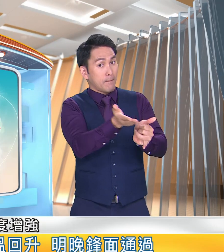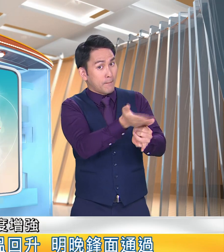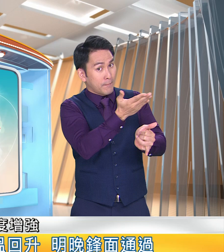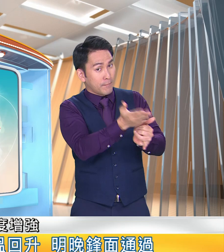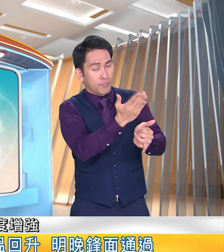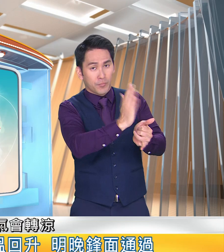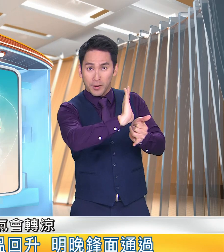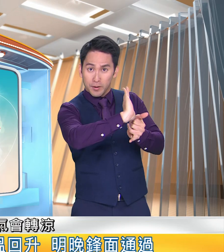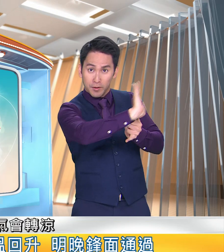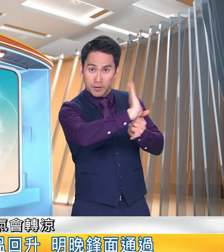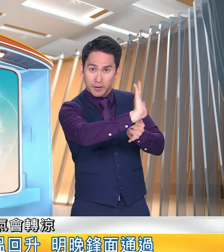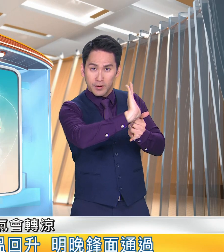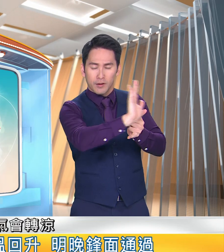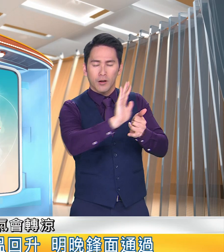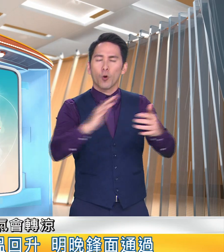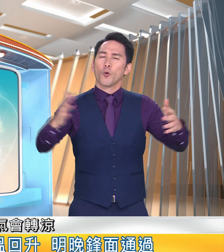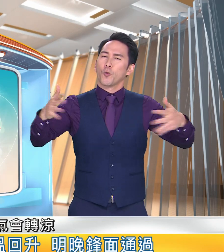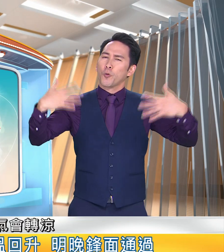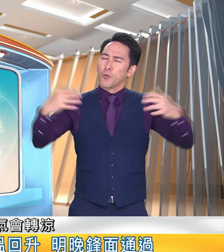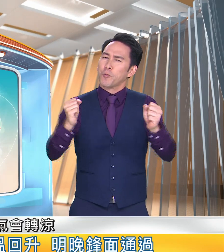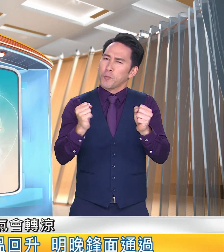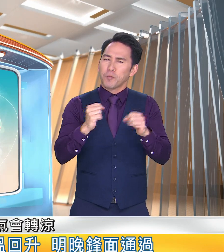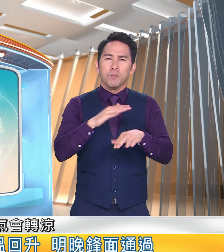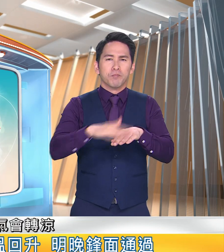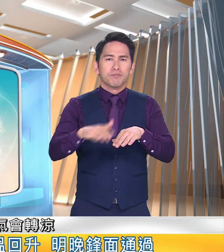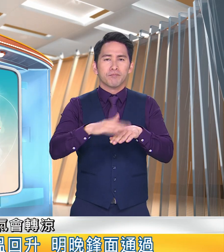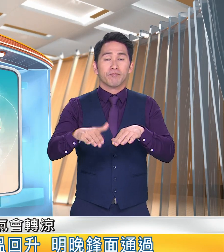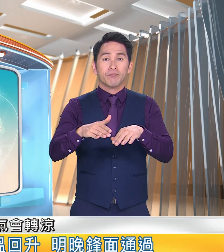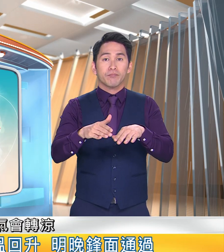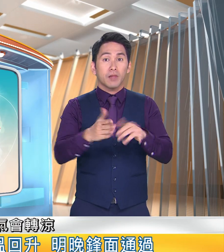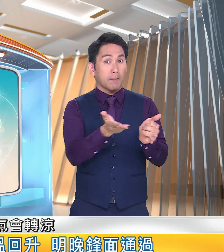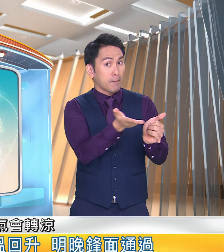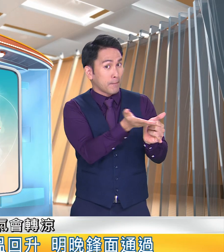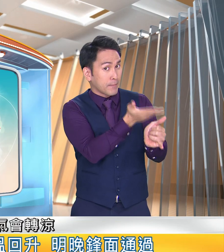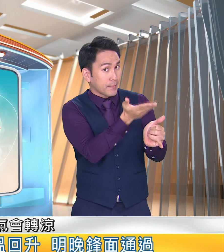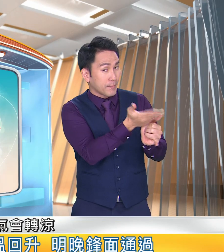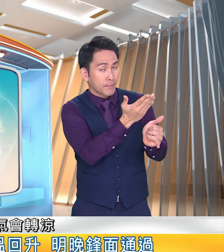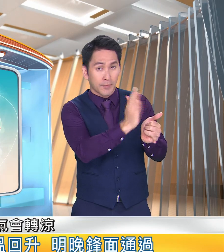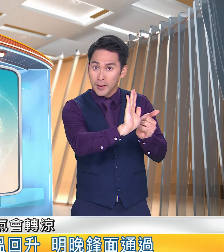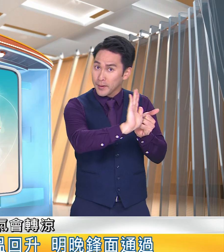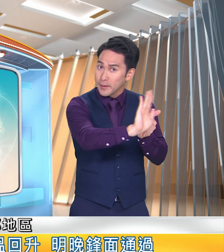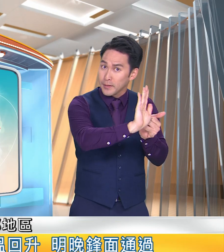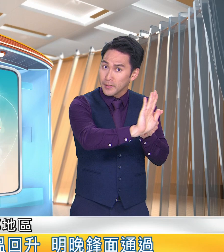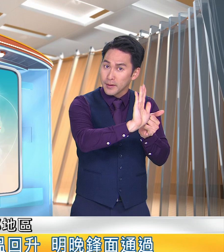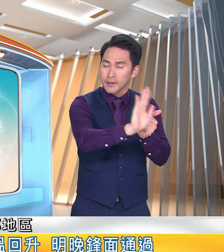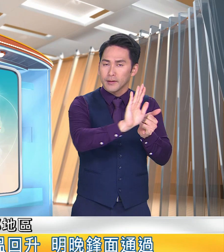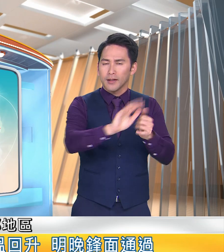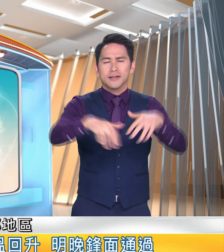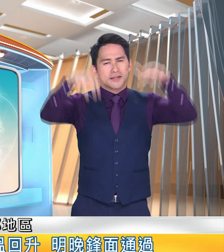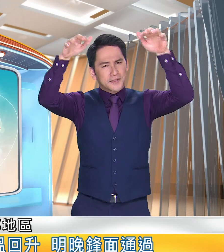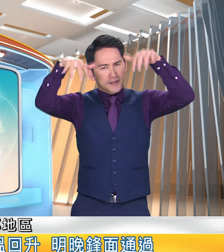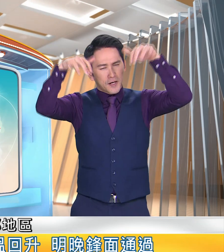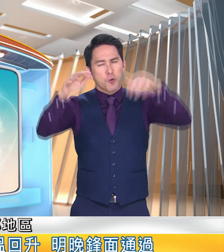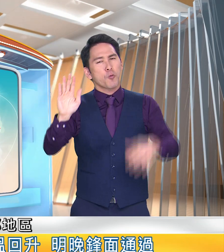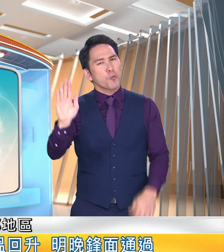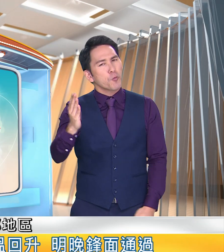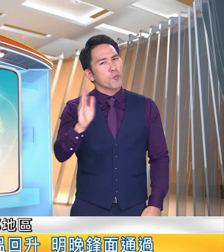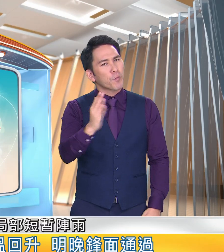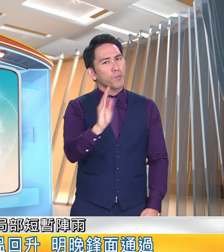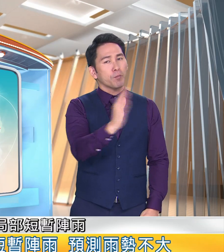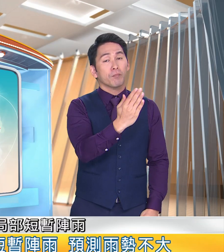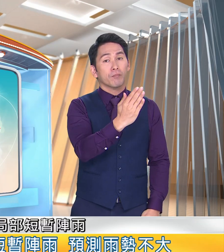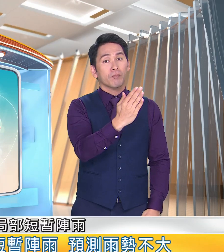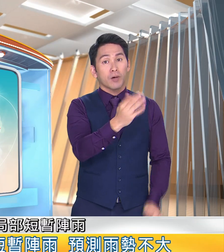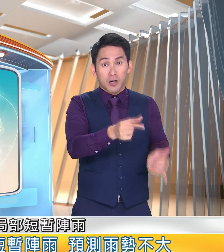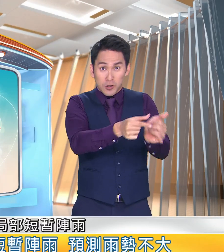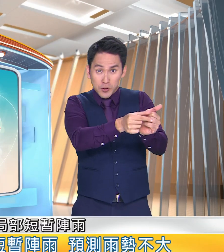强，北部以及东北部天气会转凉。至于中部以北、东半部地区和南